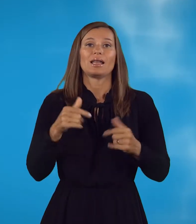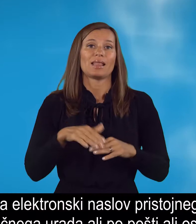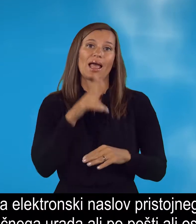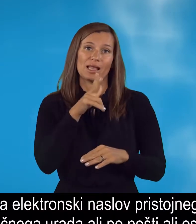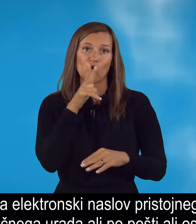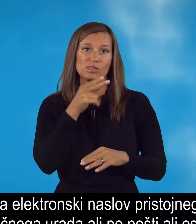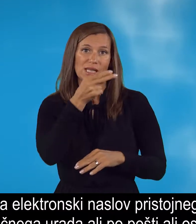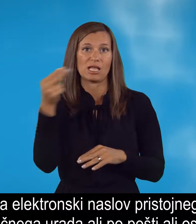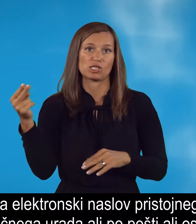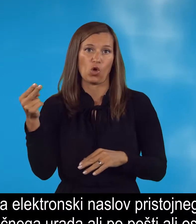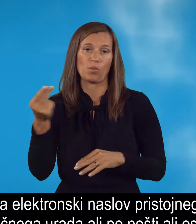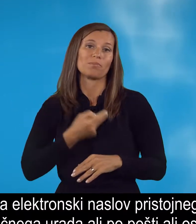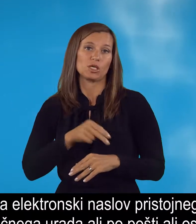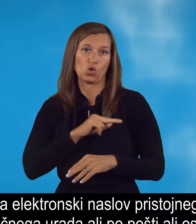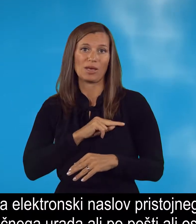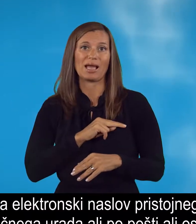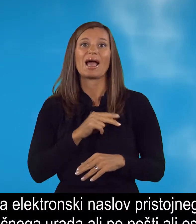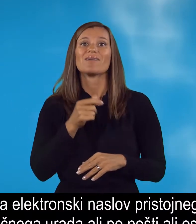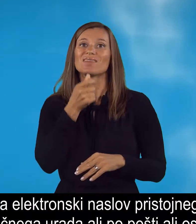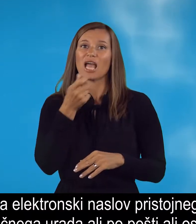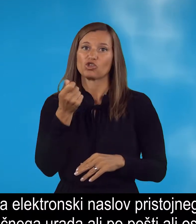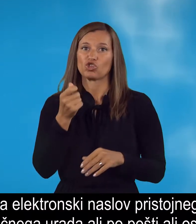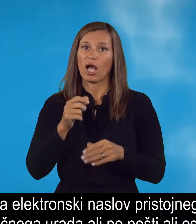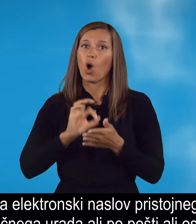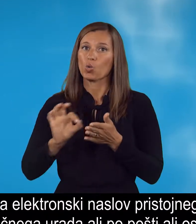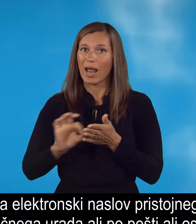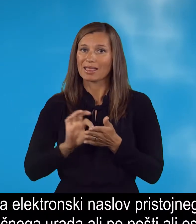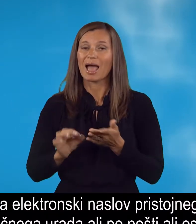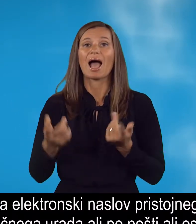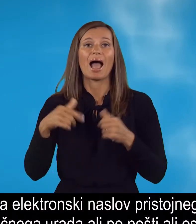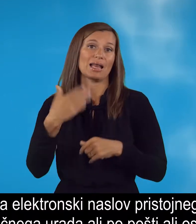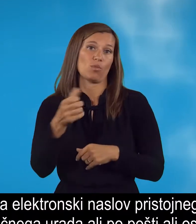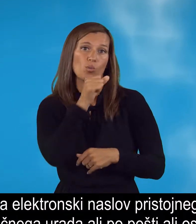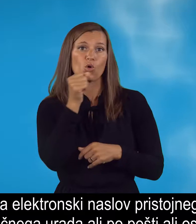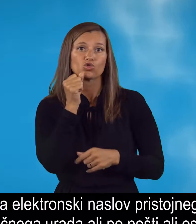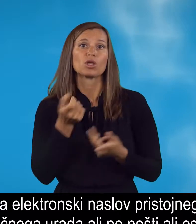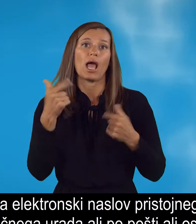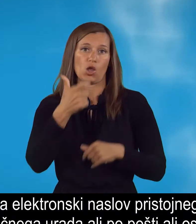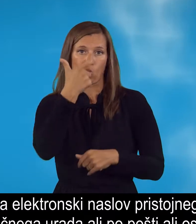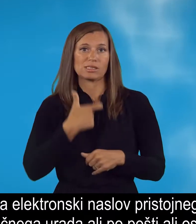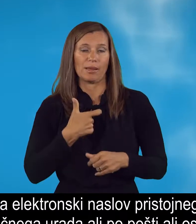na elektronski naslov pristojnega finančnega urada ali po pošti ali osebno.